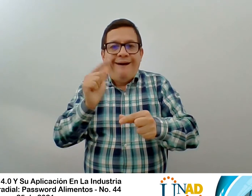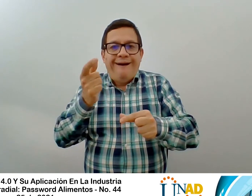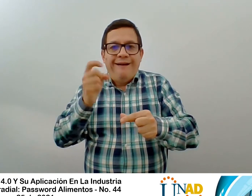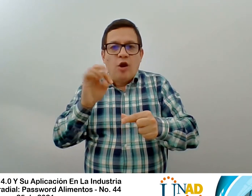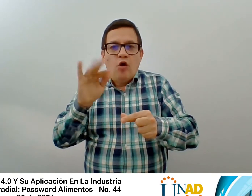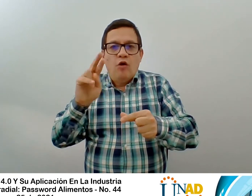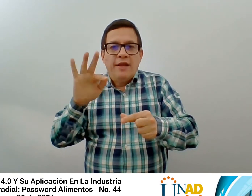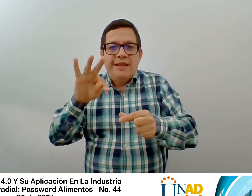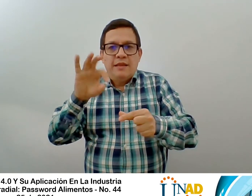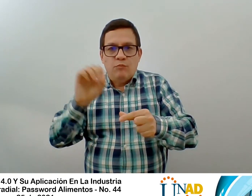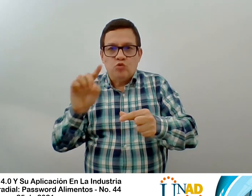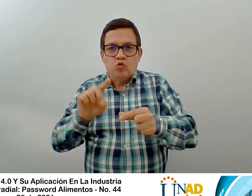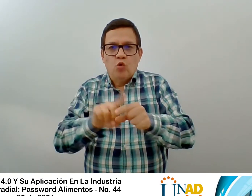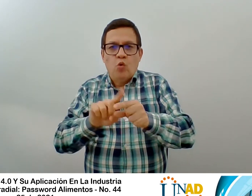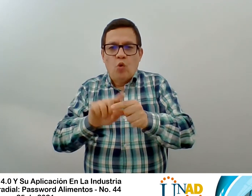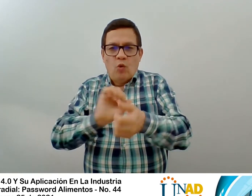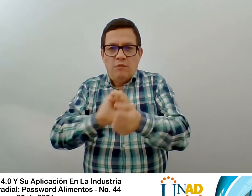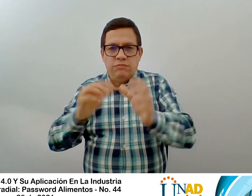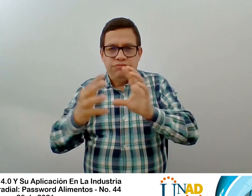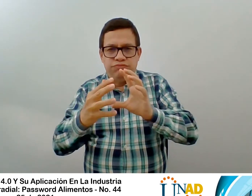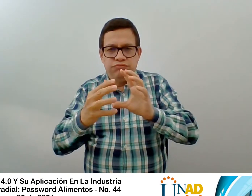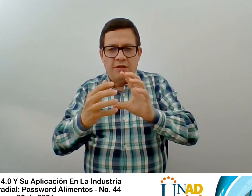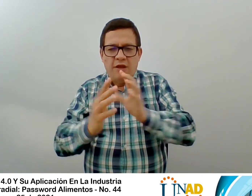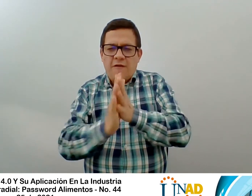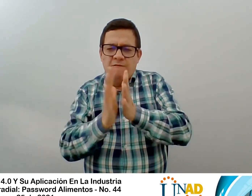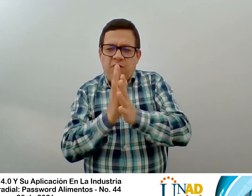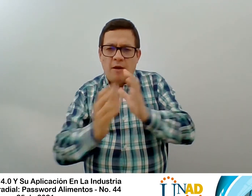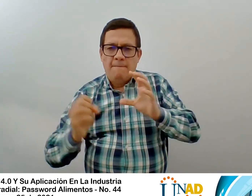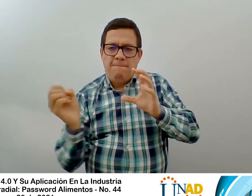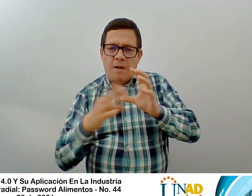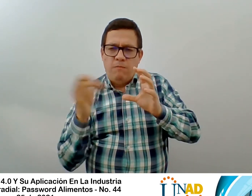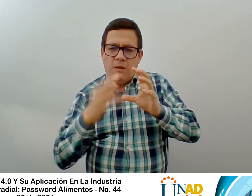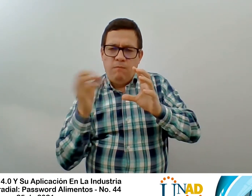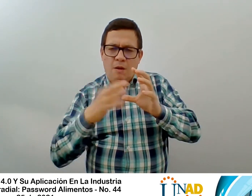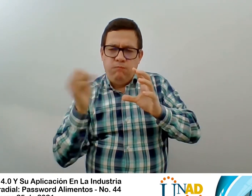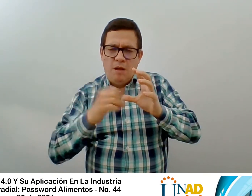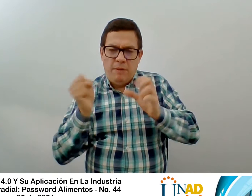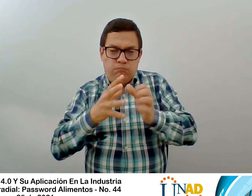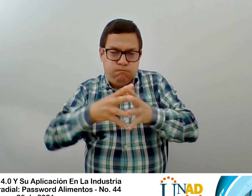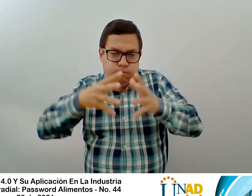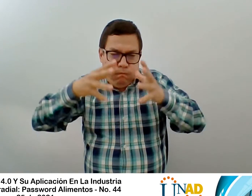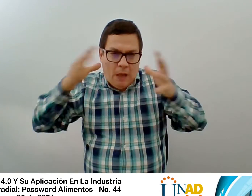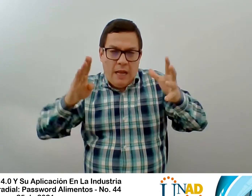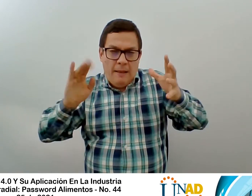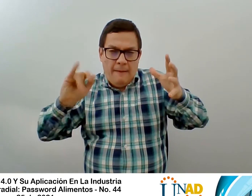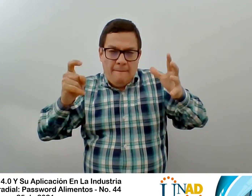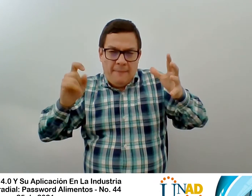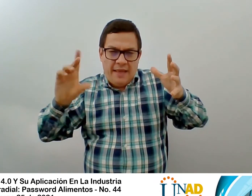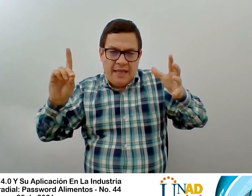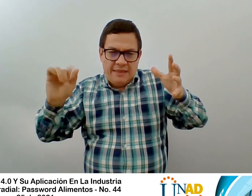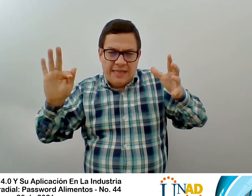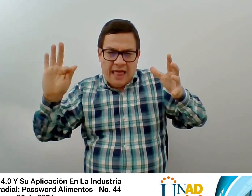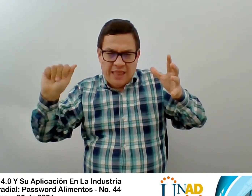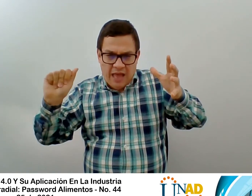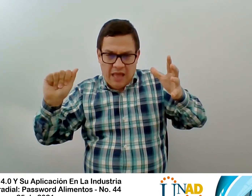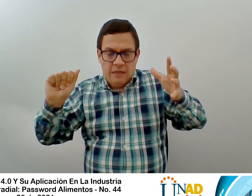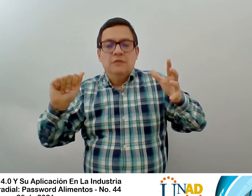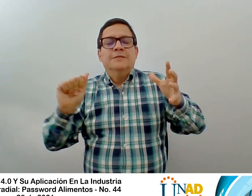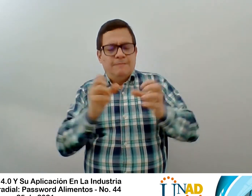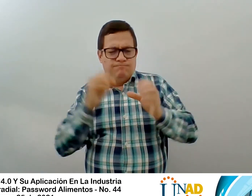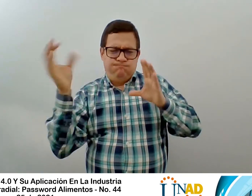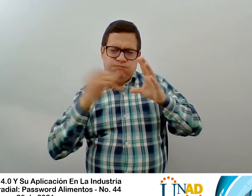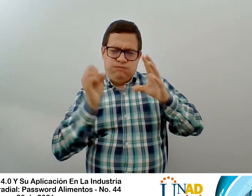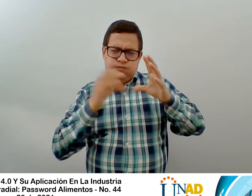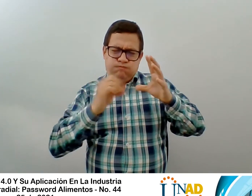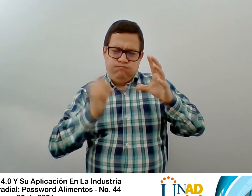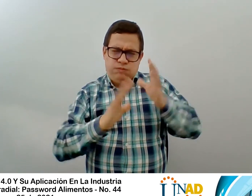de diferentes algoritmos. Esto es lo que conocemos como Big Data. Es poder manejar información de forma masiva,